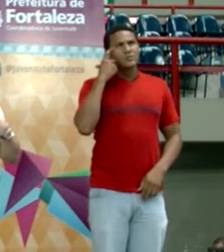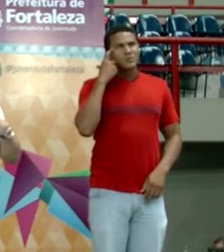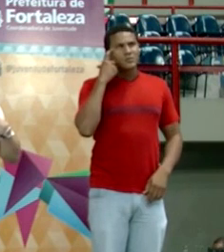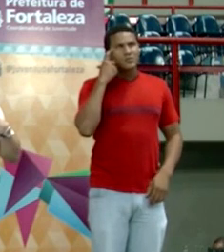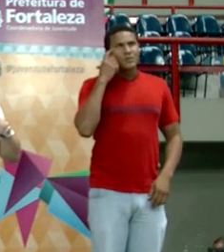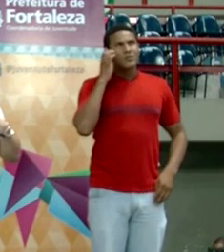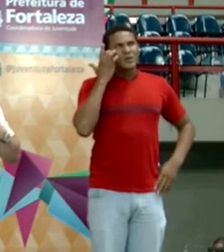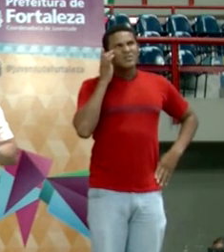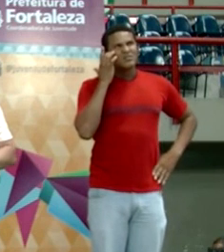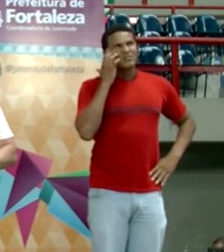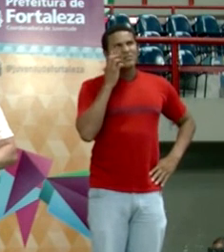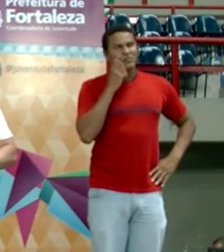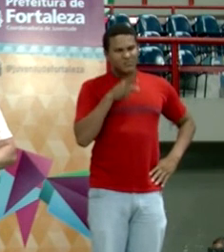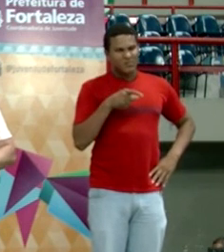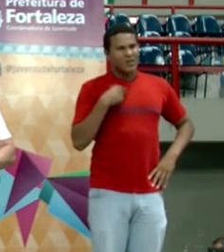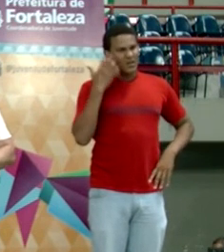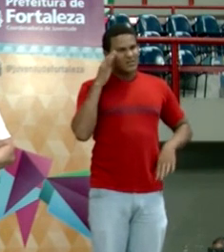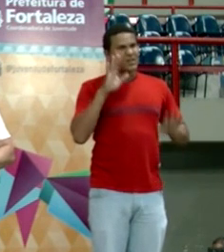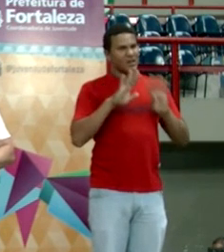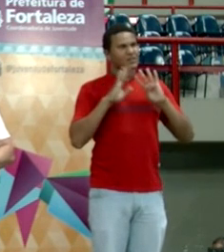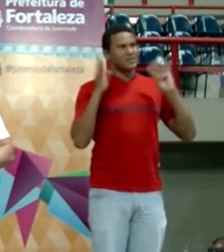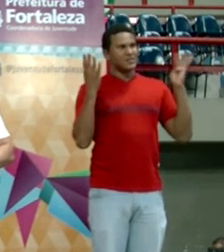para mim que é uma muralha.